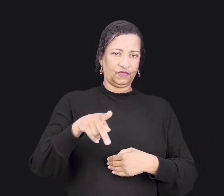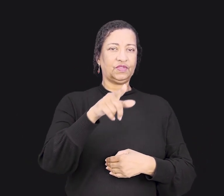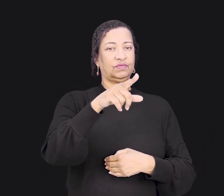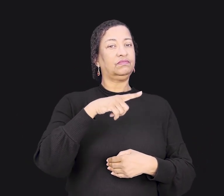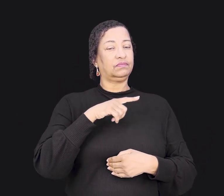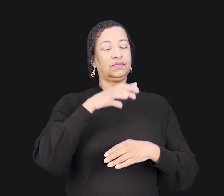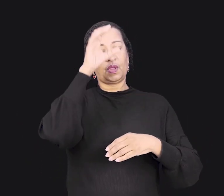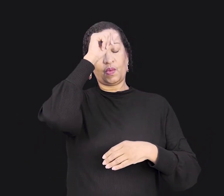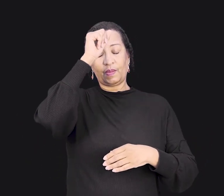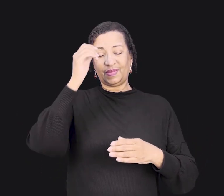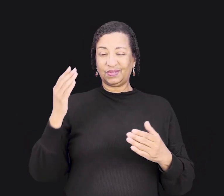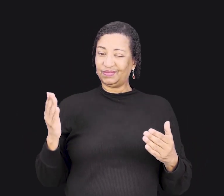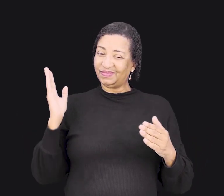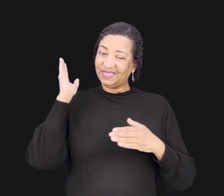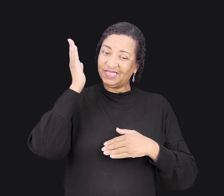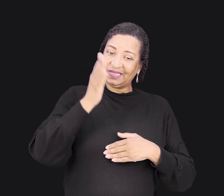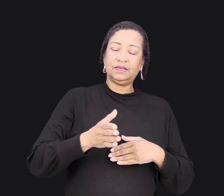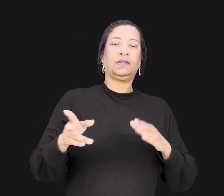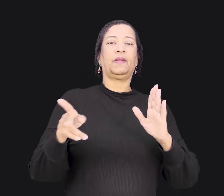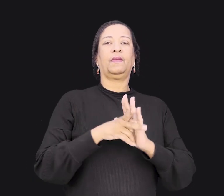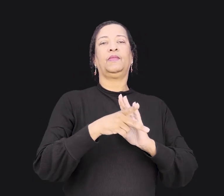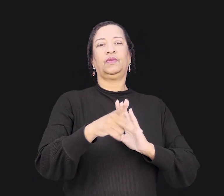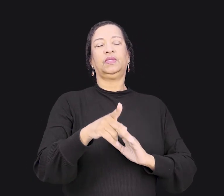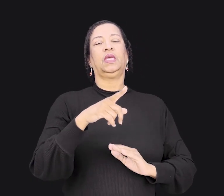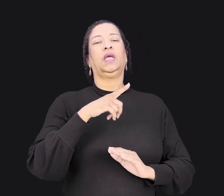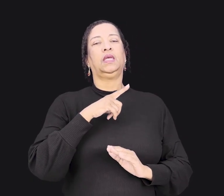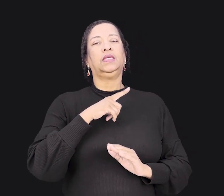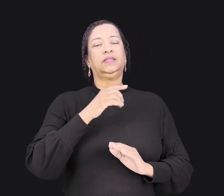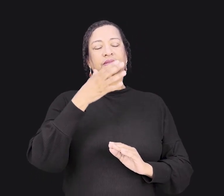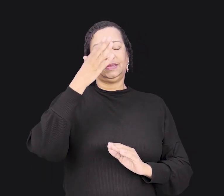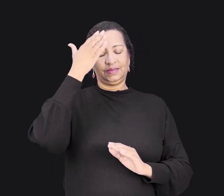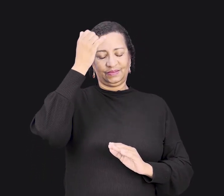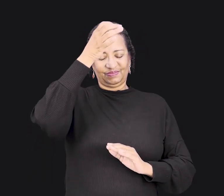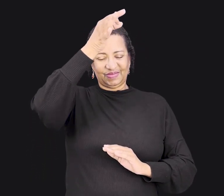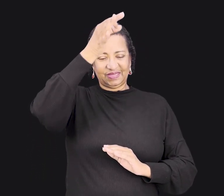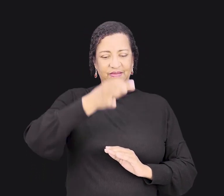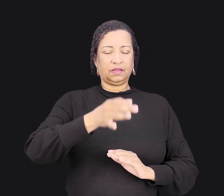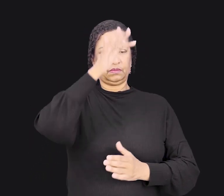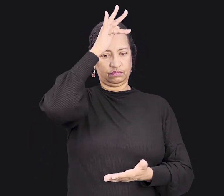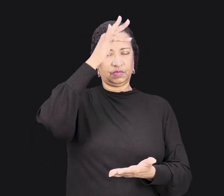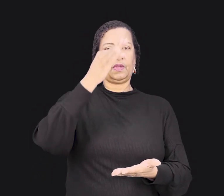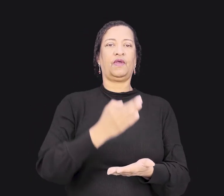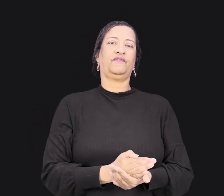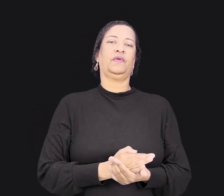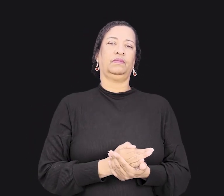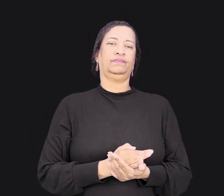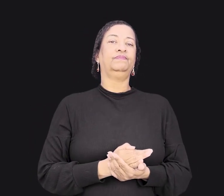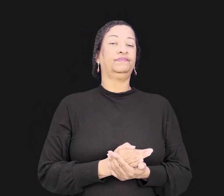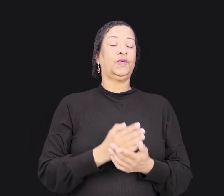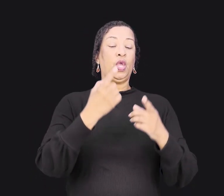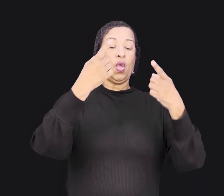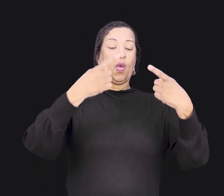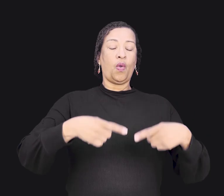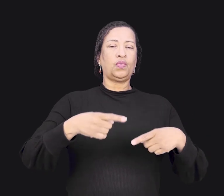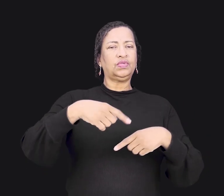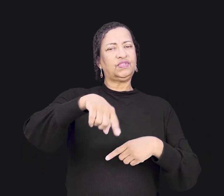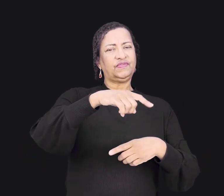dele, você tem uma das evidências ou um dos pontos da bússola da certeza da fé. Quero deixar um desafio com vocês. O